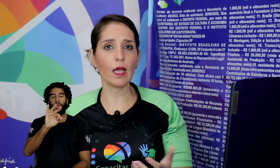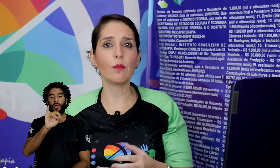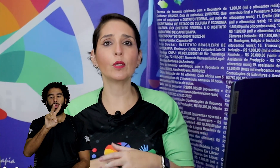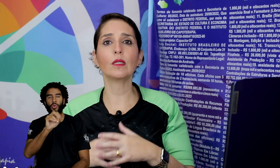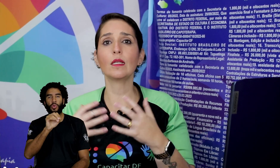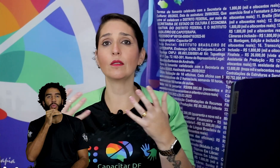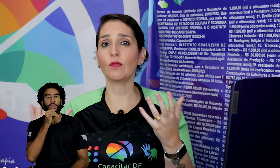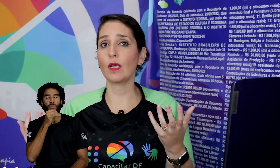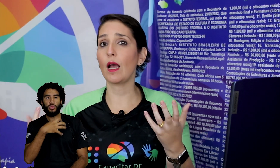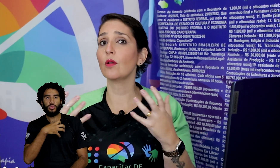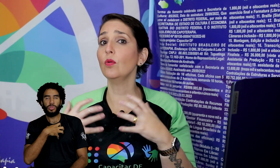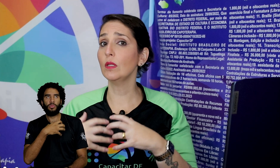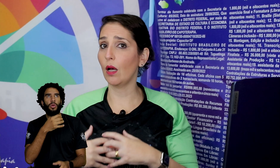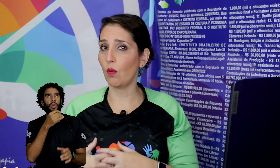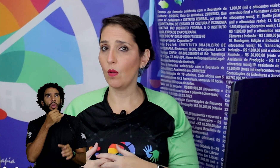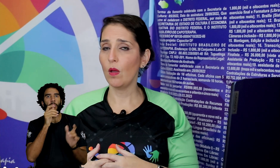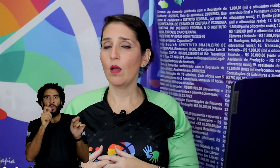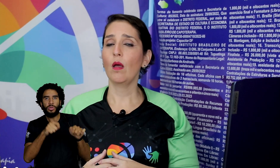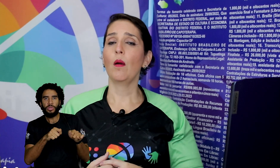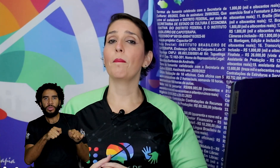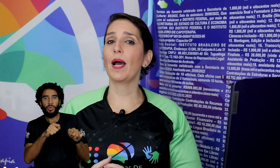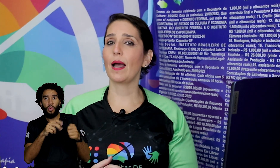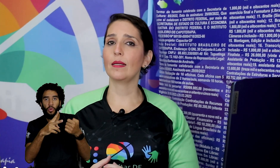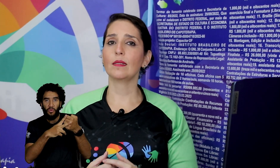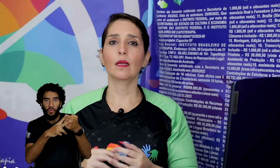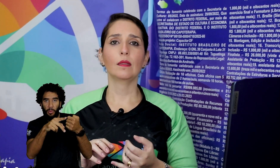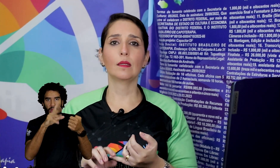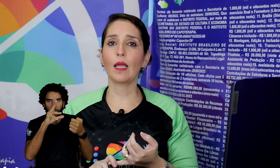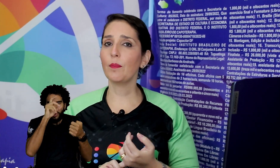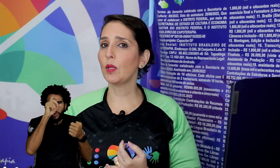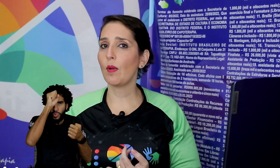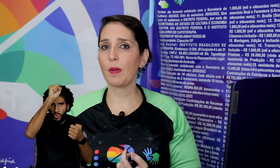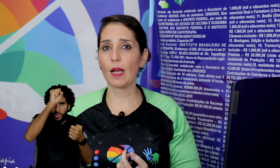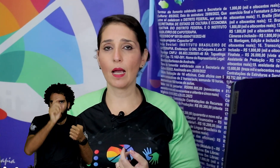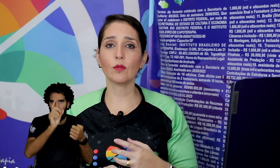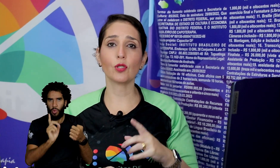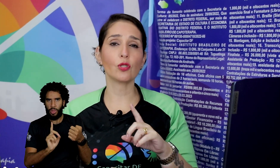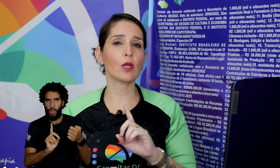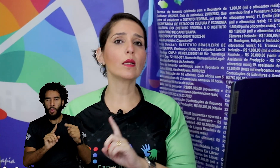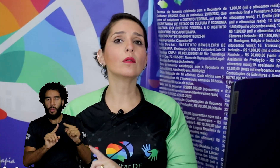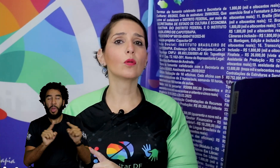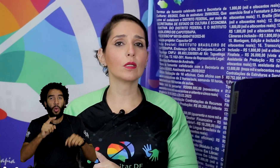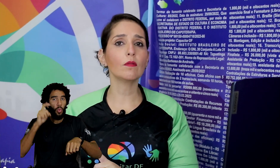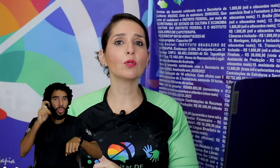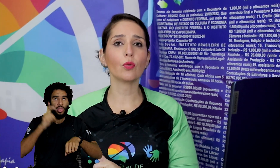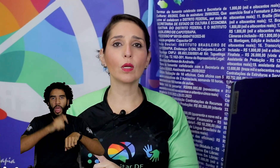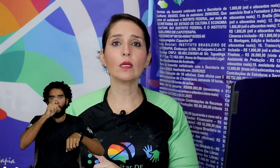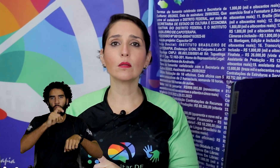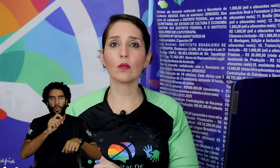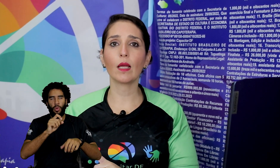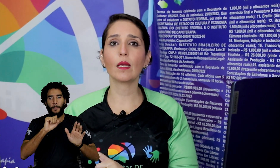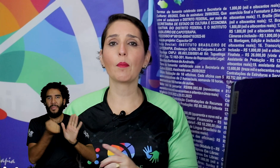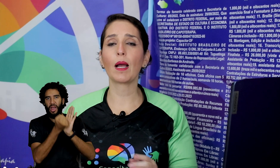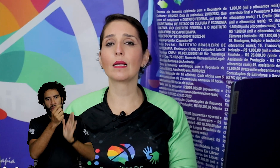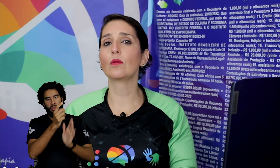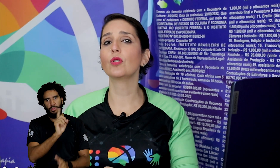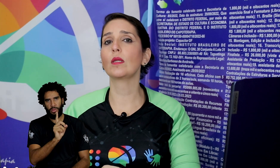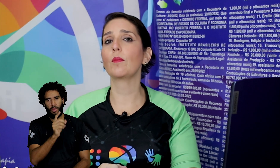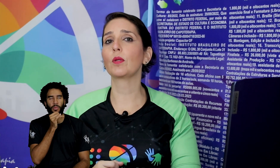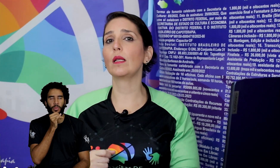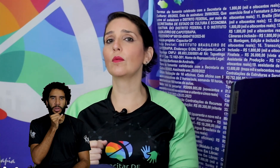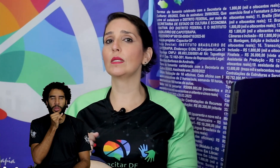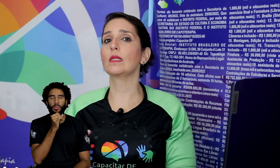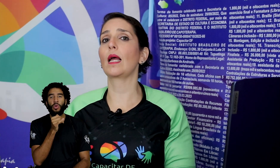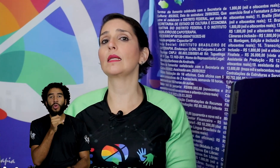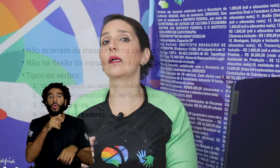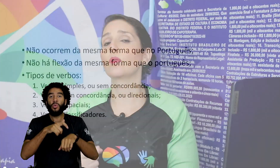do verbo, intensificar ou não, mas tempo não é marcado, a gente já inclusive estudou isso, né, que a marcação de tempo